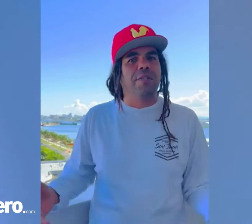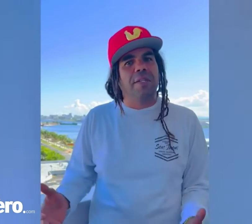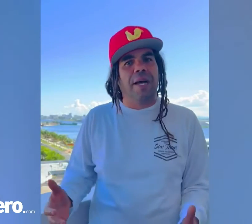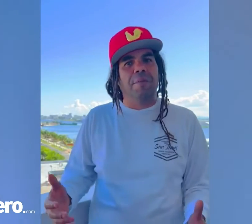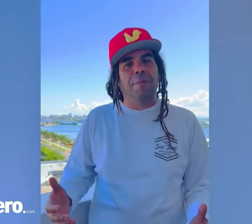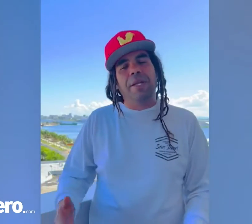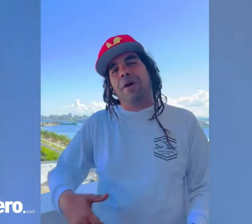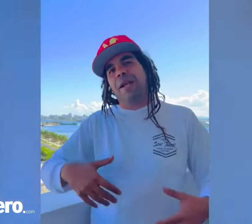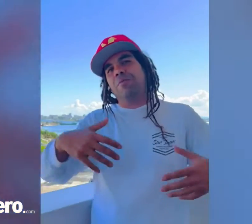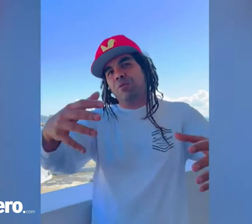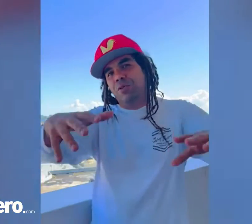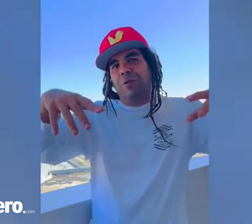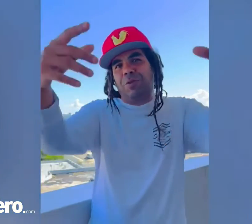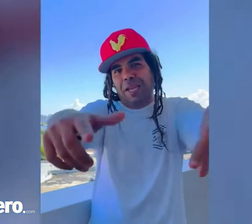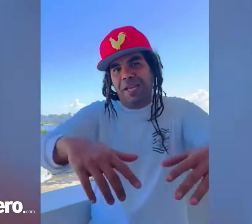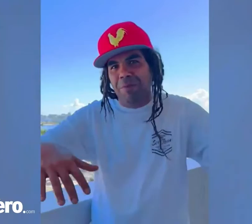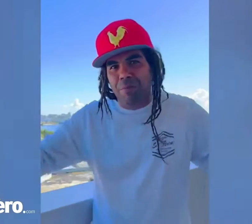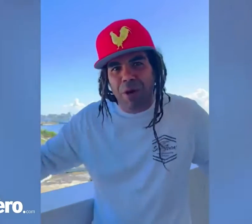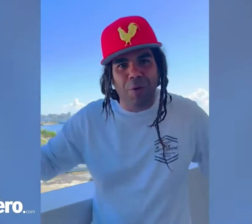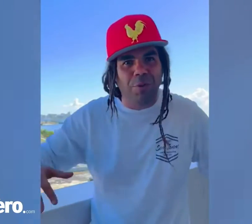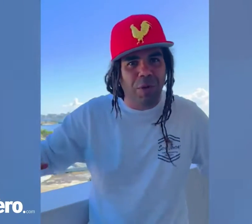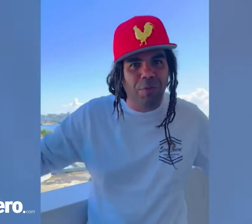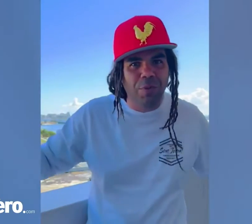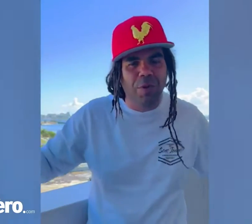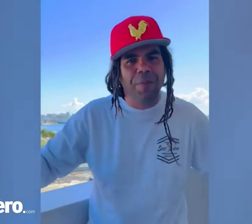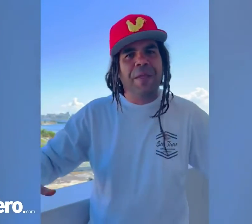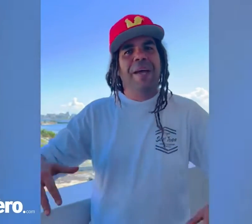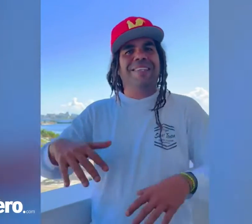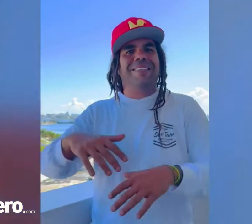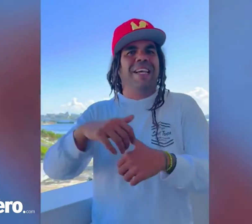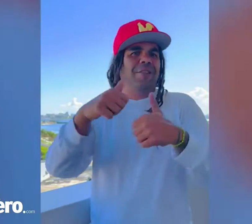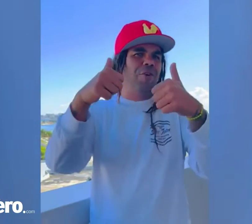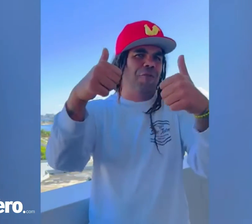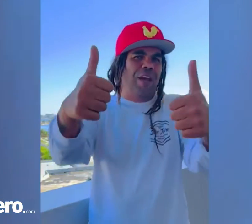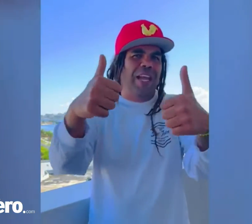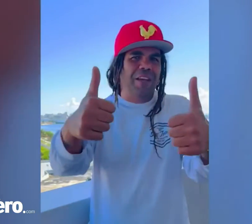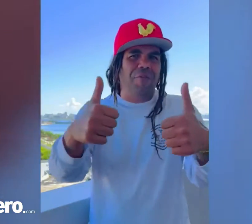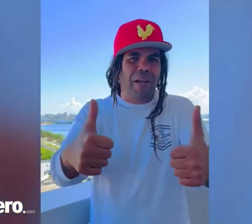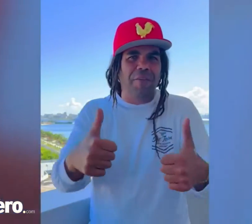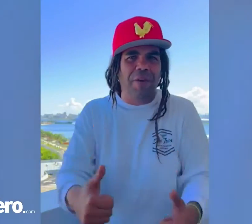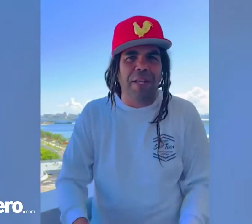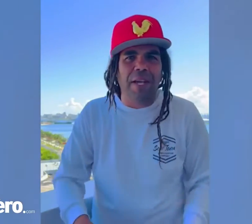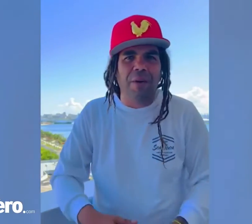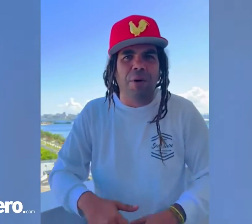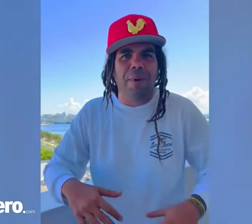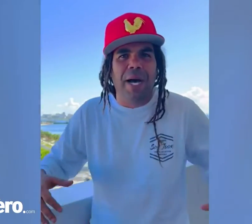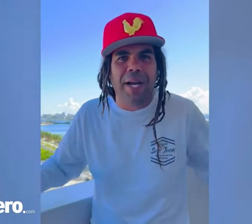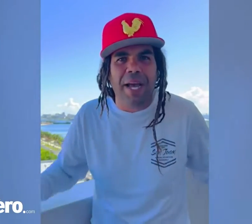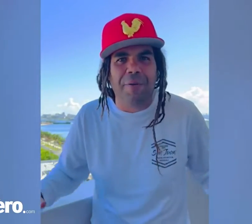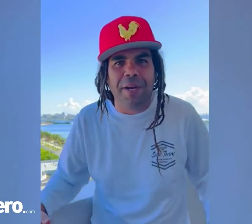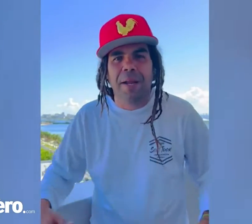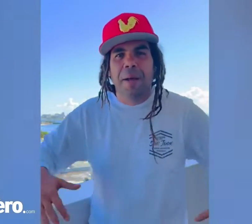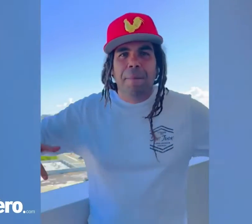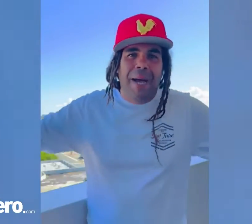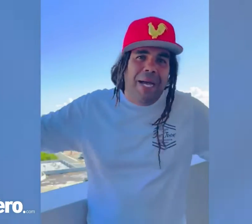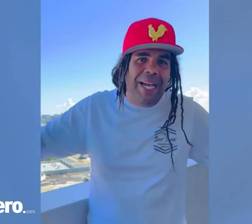tanto necesitamos para llevarle música a ustedes, al pueblo, a todo el mundo. Así que estoy feliz, feliz, feliz de que vuelvan a reabrir más